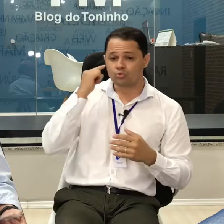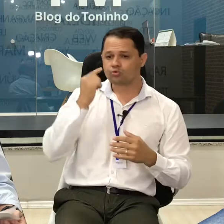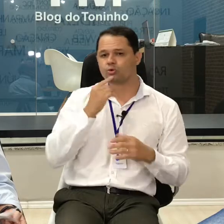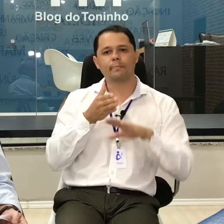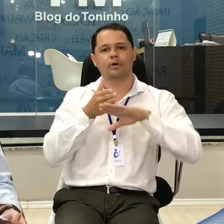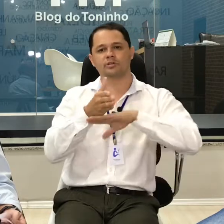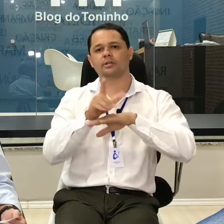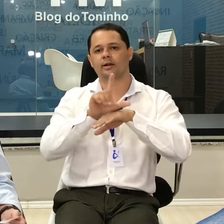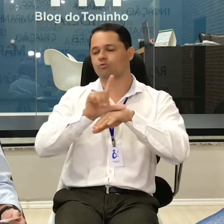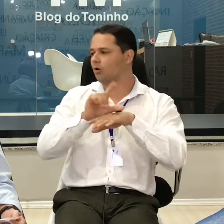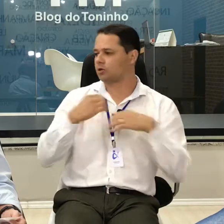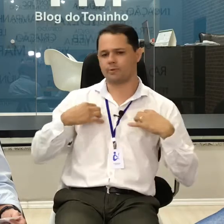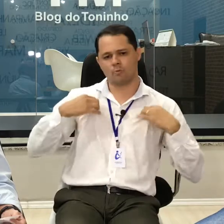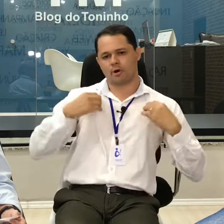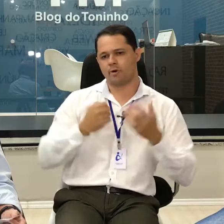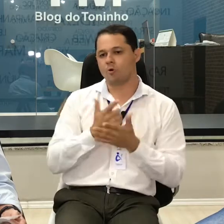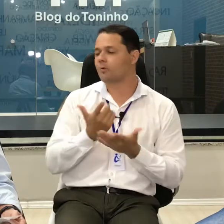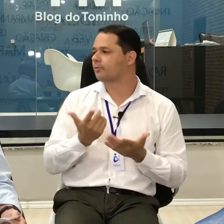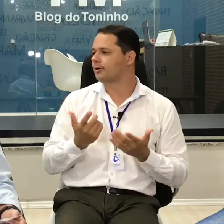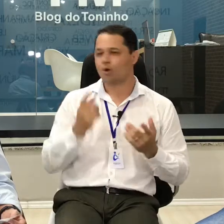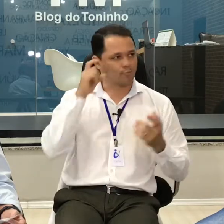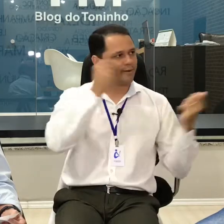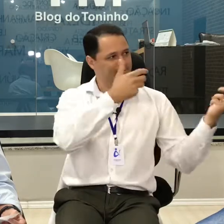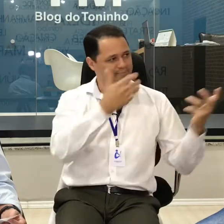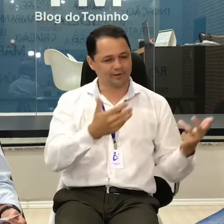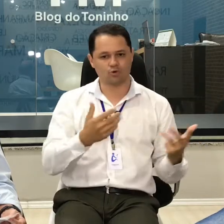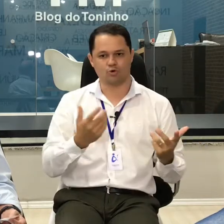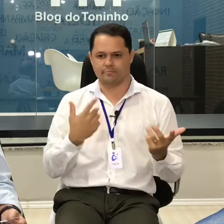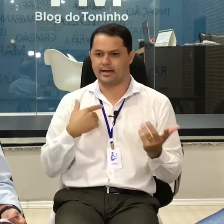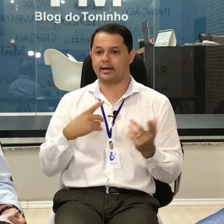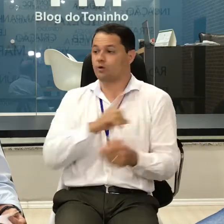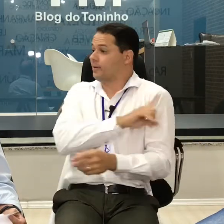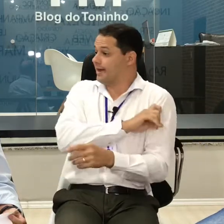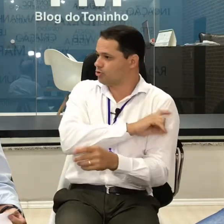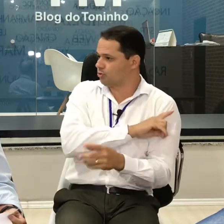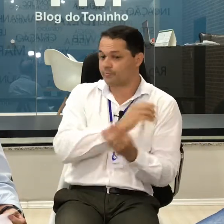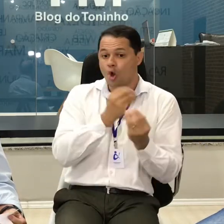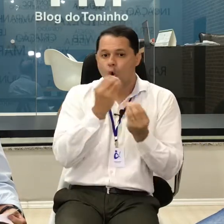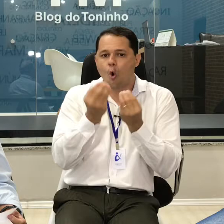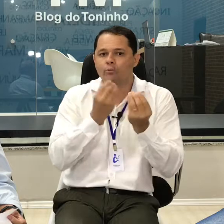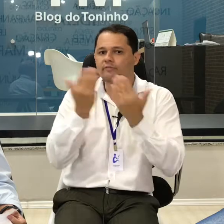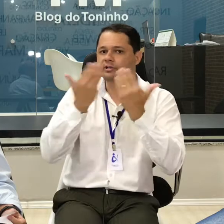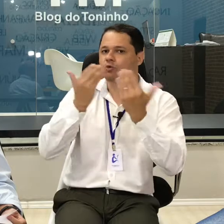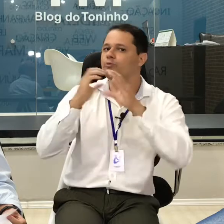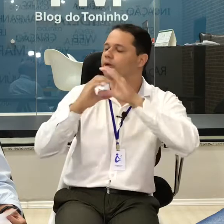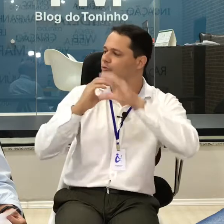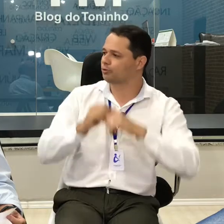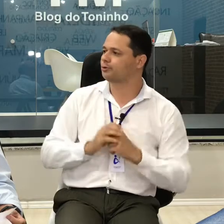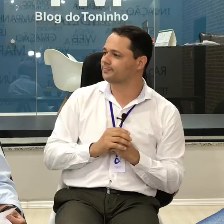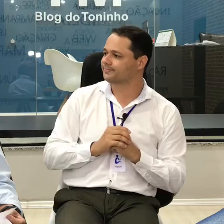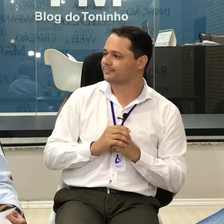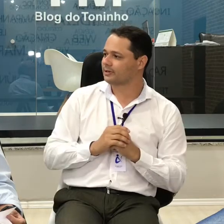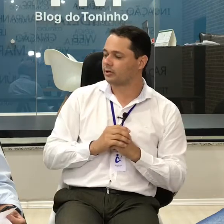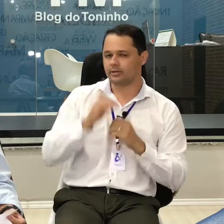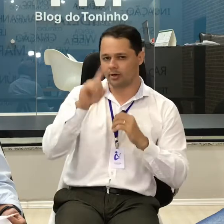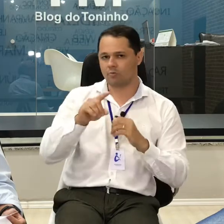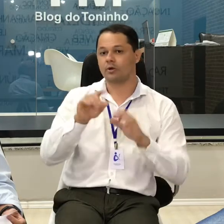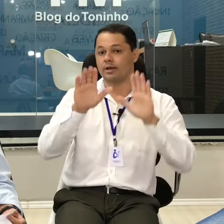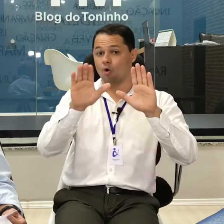surdo ele pode entrar na sua loja para comprar uma roupa, como o Marcos explicou, para ir no médico. Como que vocês comunicam com o surdo? Então, hoje